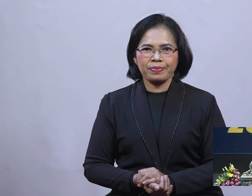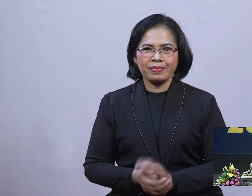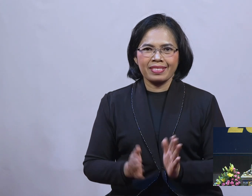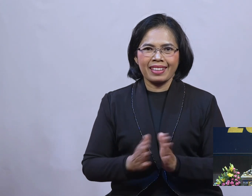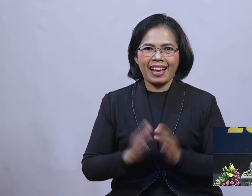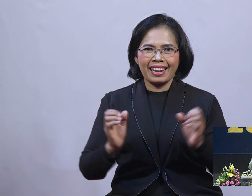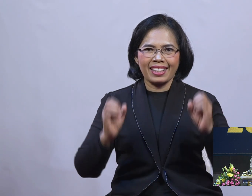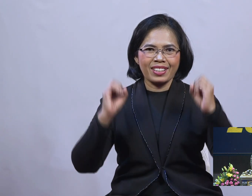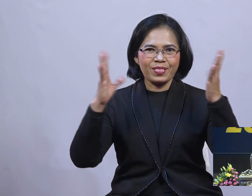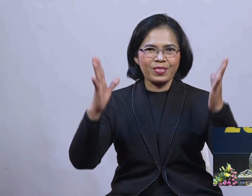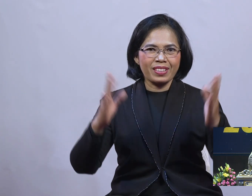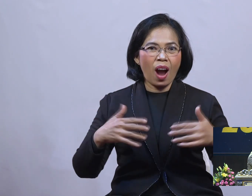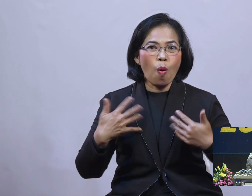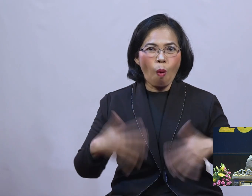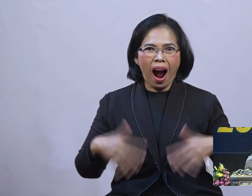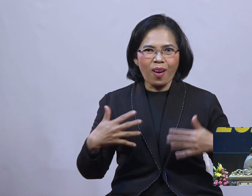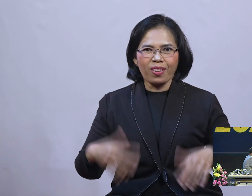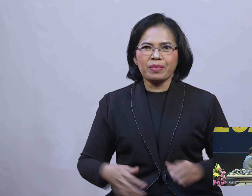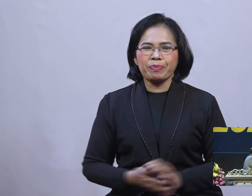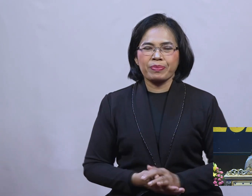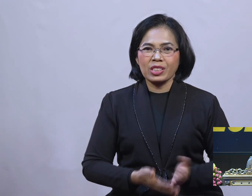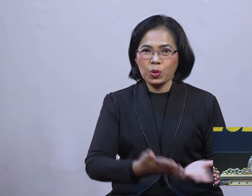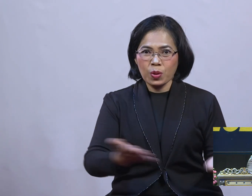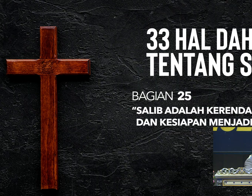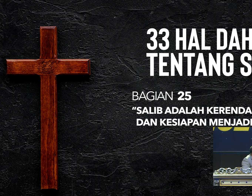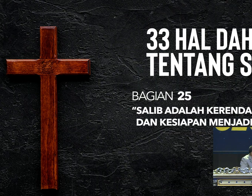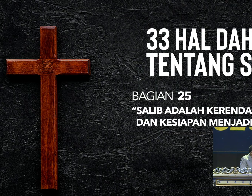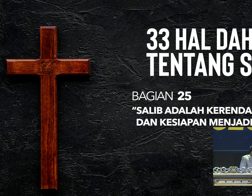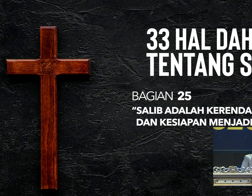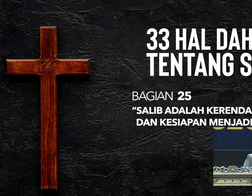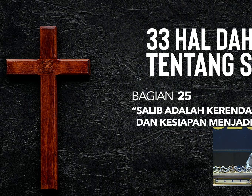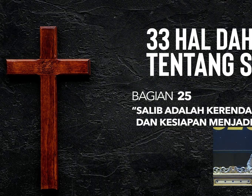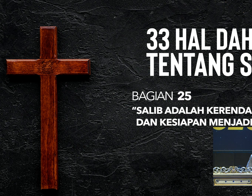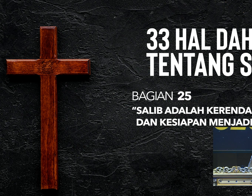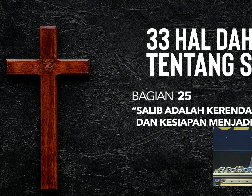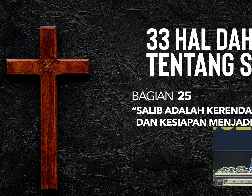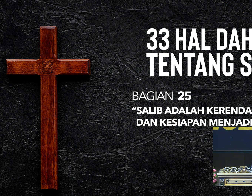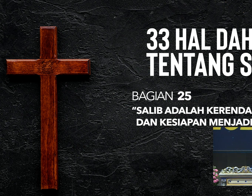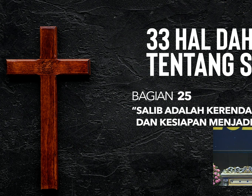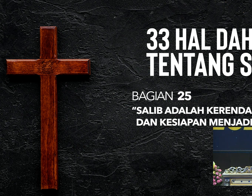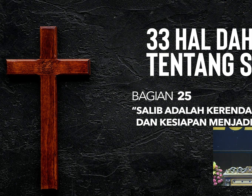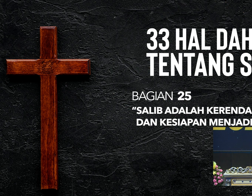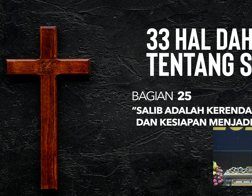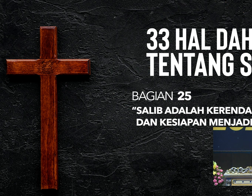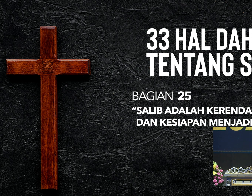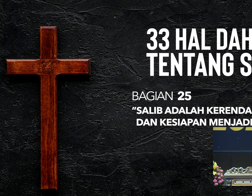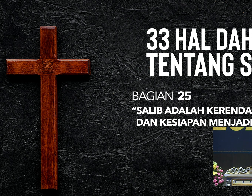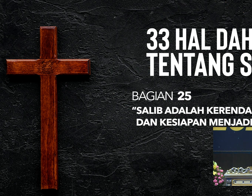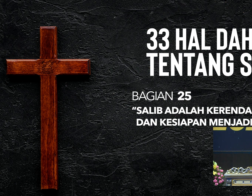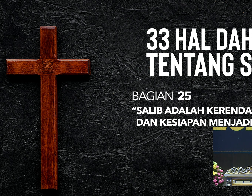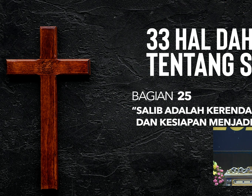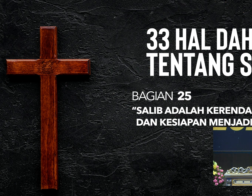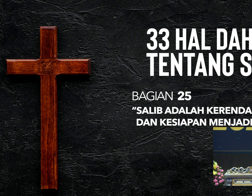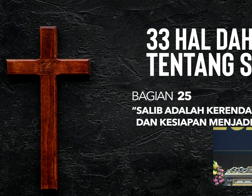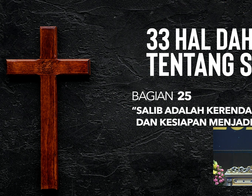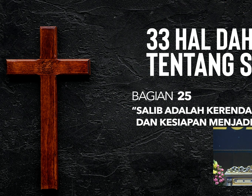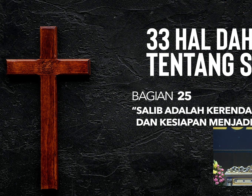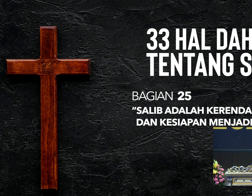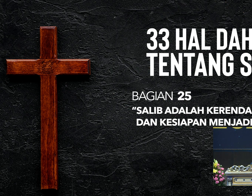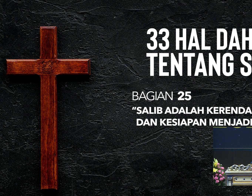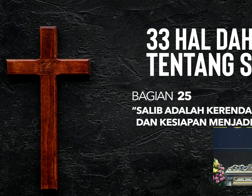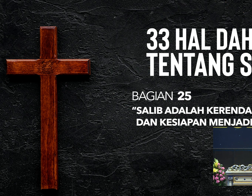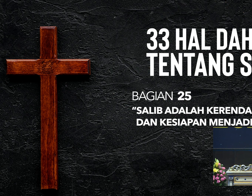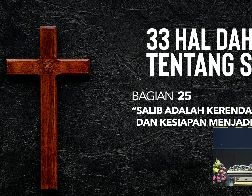halo halo ya Wow throwing kasih lam Tuhan kita lanjut masih dalam pembahasan kita 33 hal yang dahsyat tentang